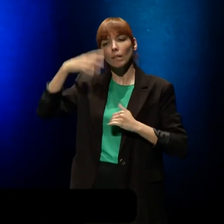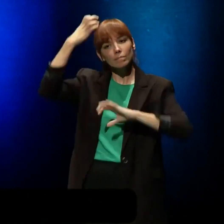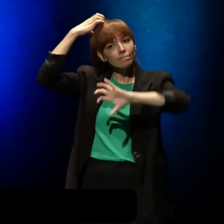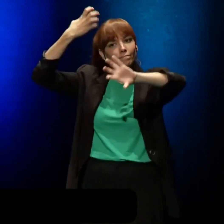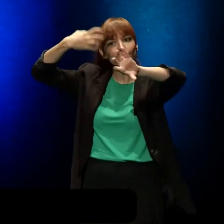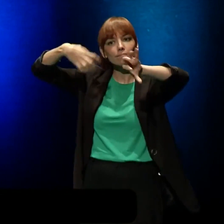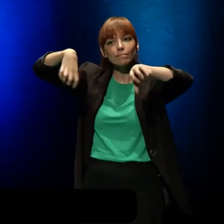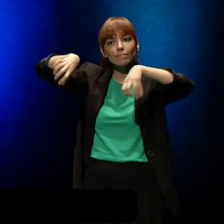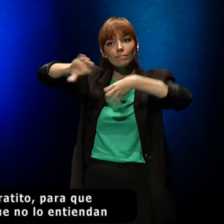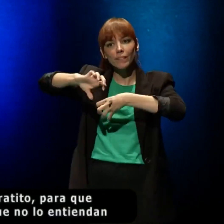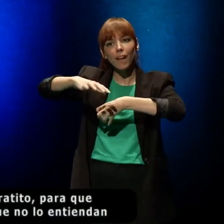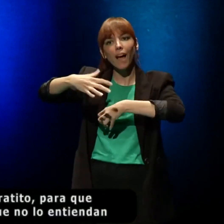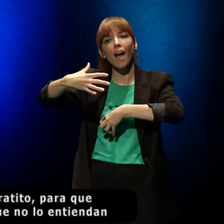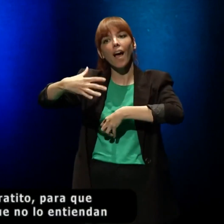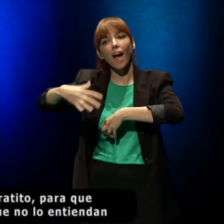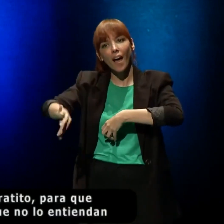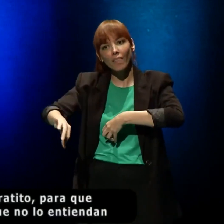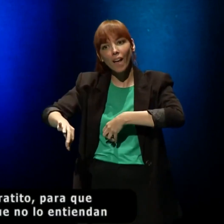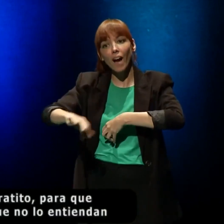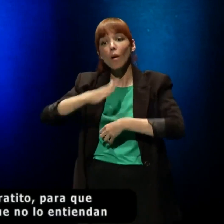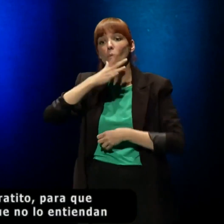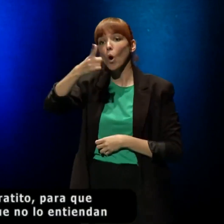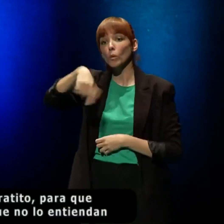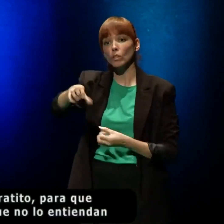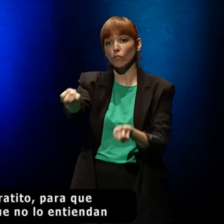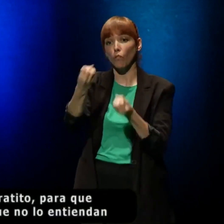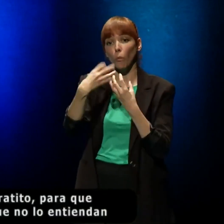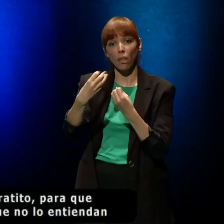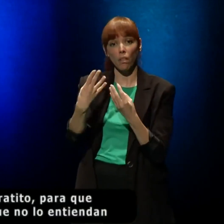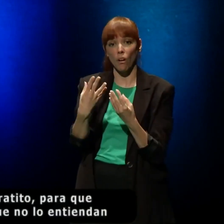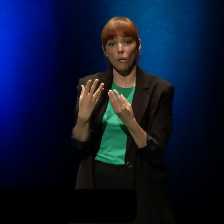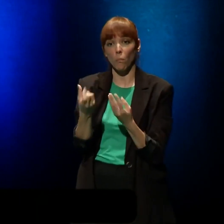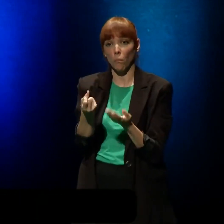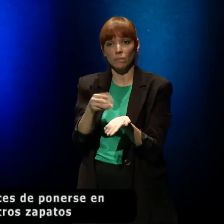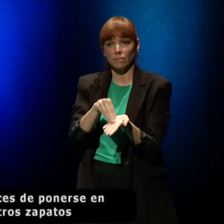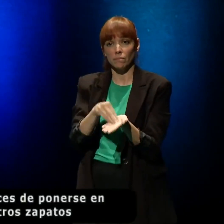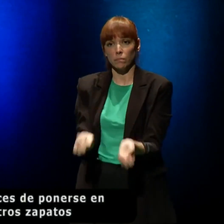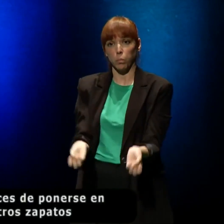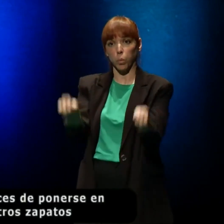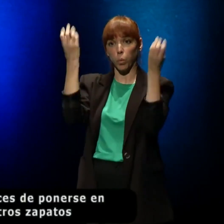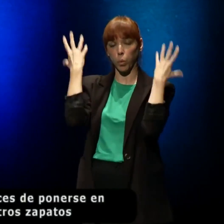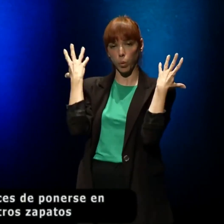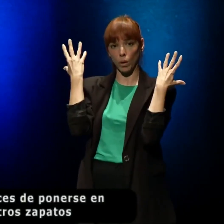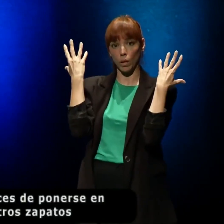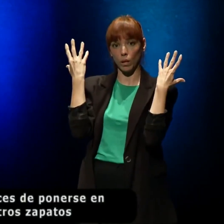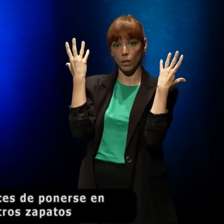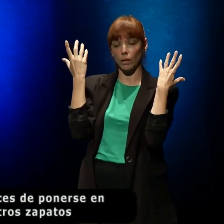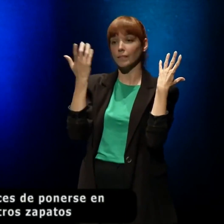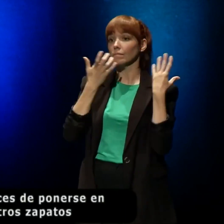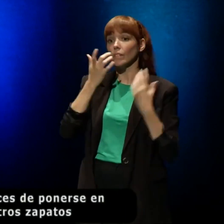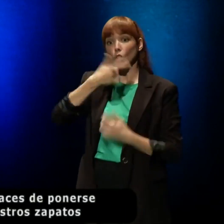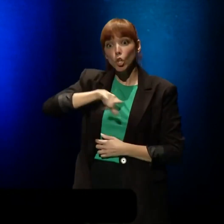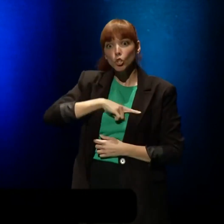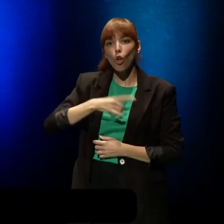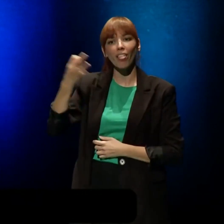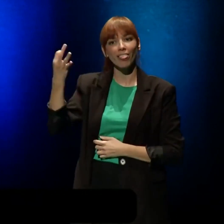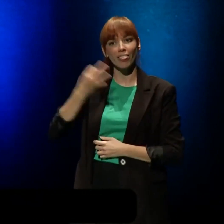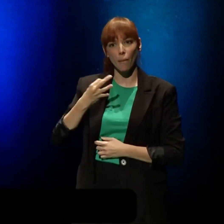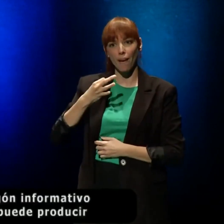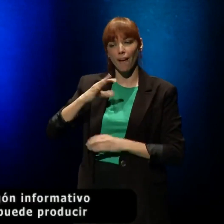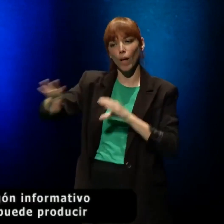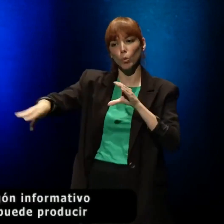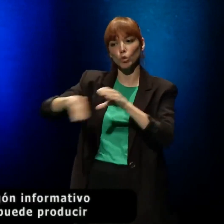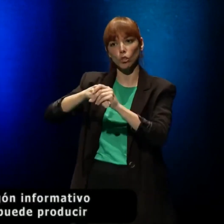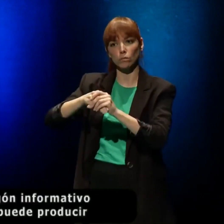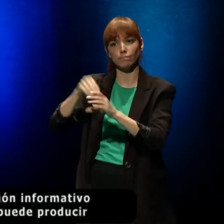zapatos del apagón informativo que se puede producir si no vamos hacia una sociedad cada vez más inclusiva.